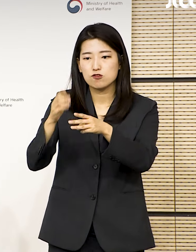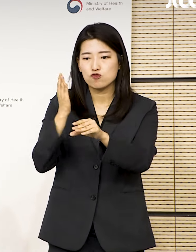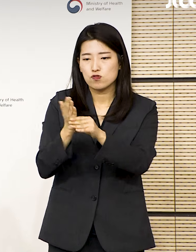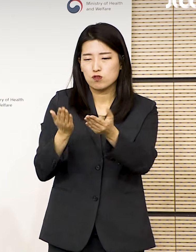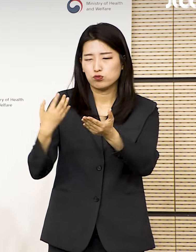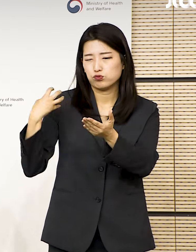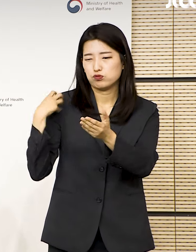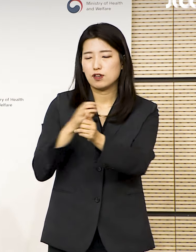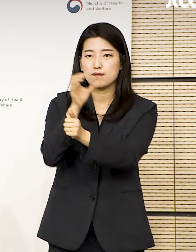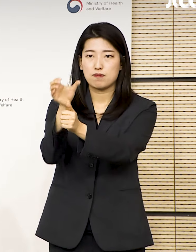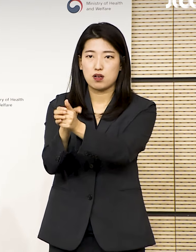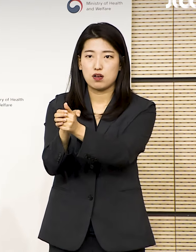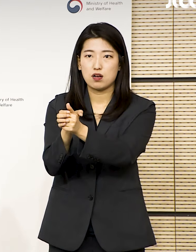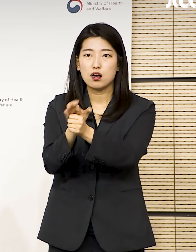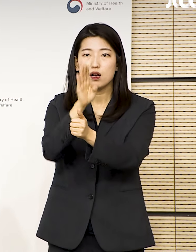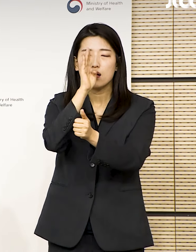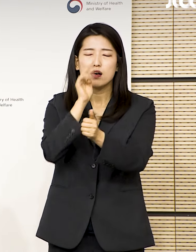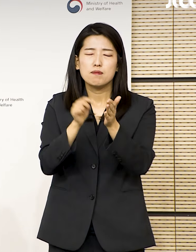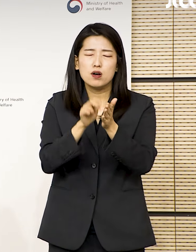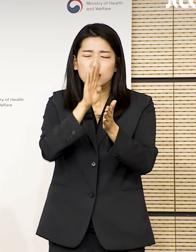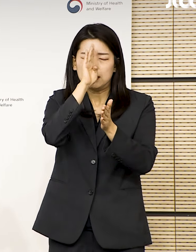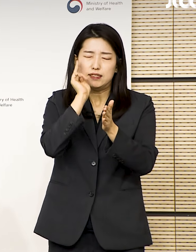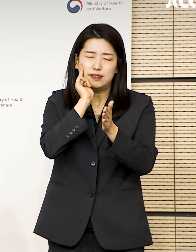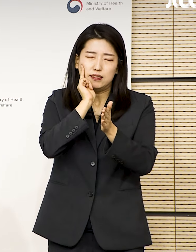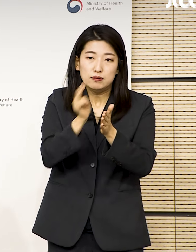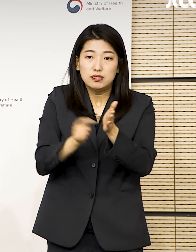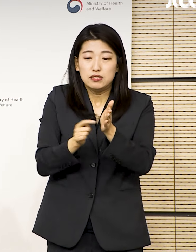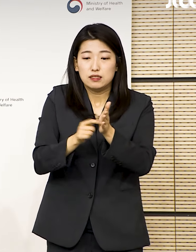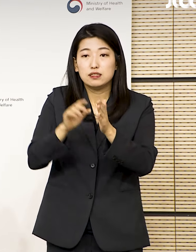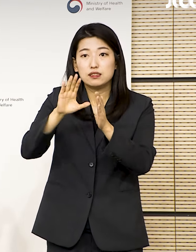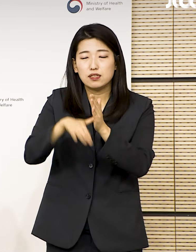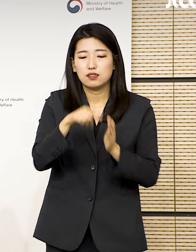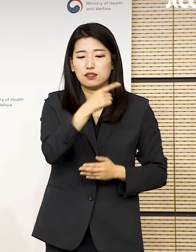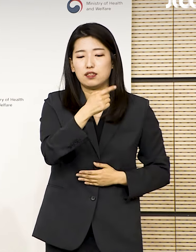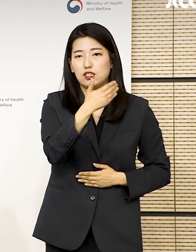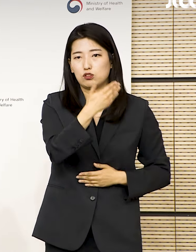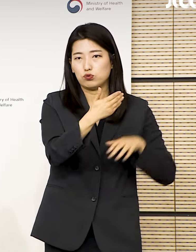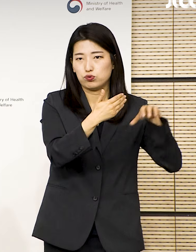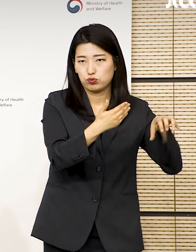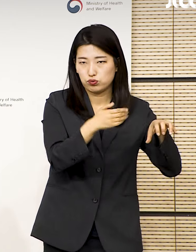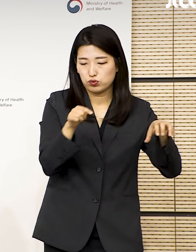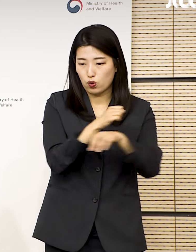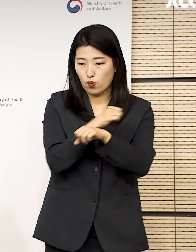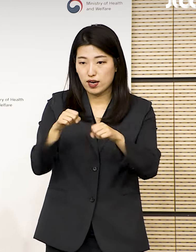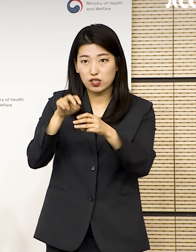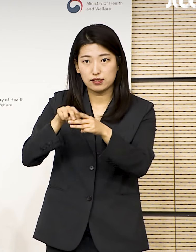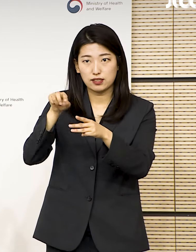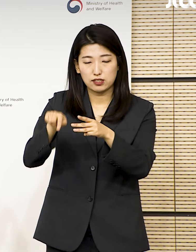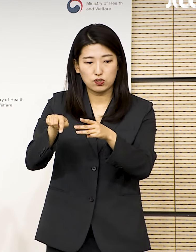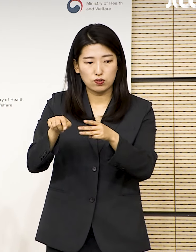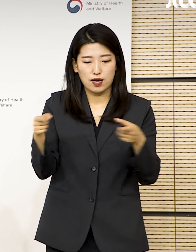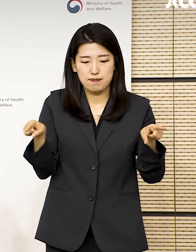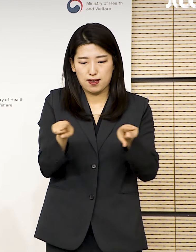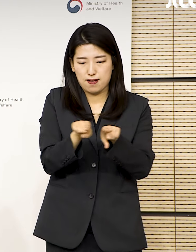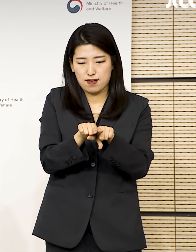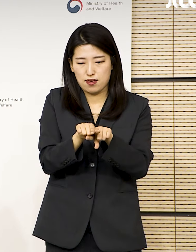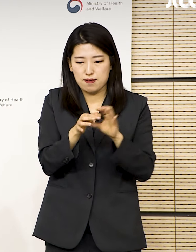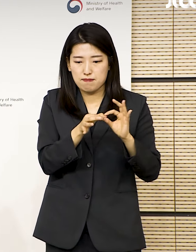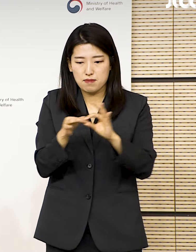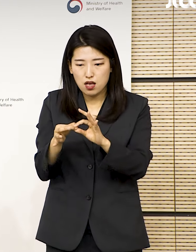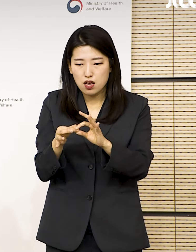최중증 환자에 대해서는 119 구급대와 광역 상황실이 함께 대응하는 체계를 구축하여